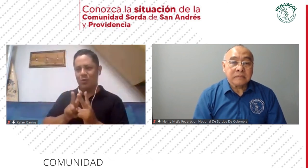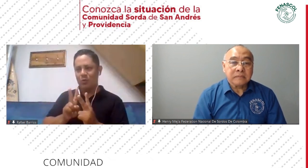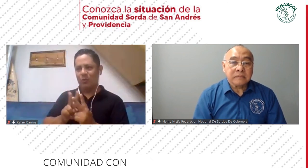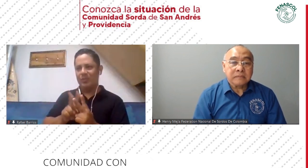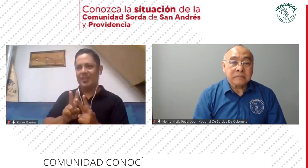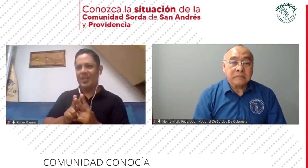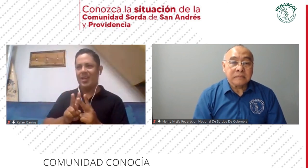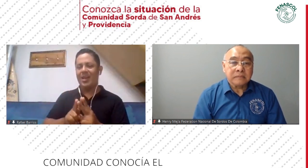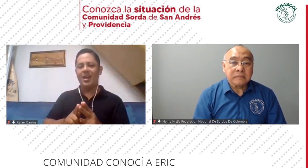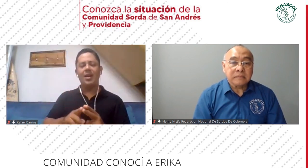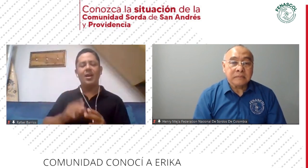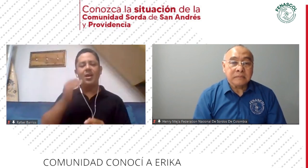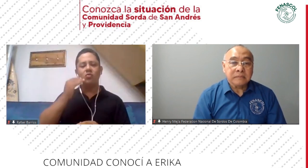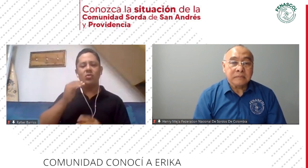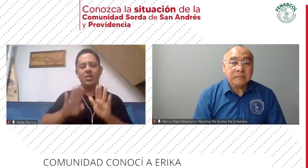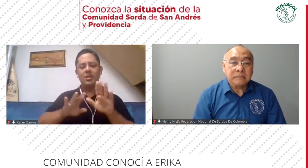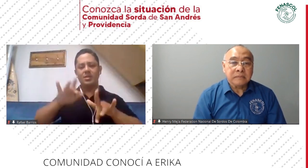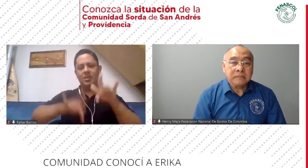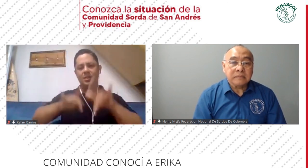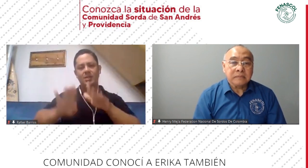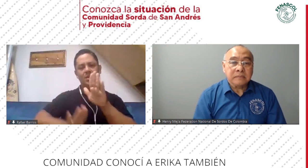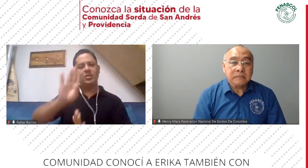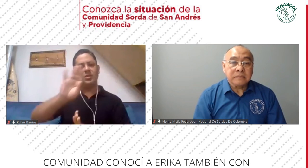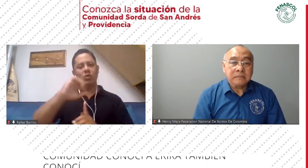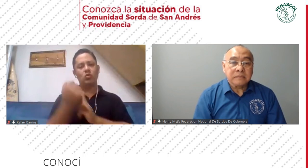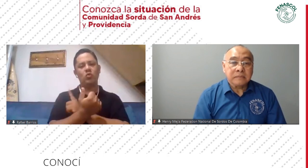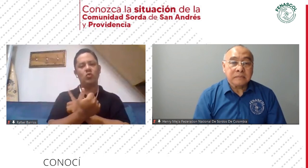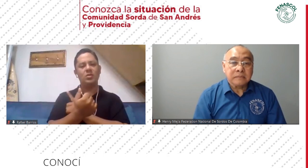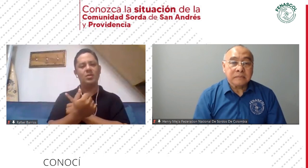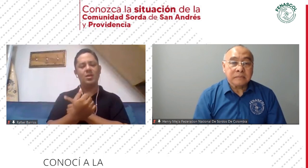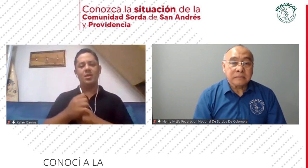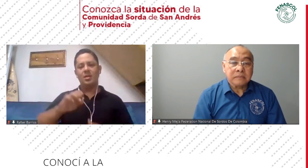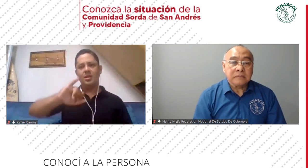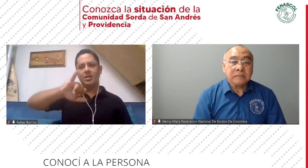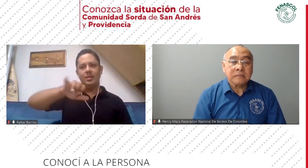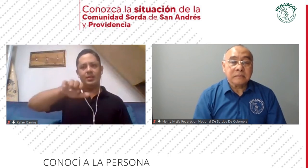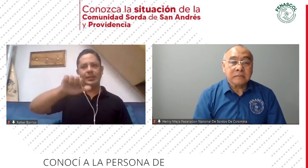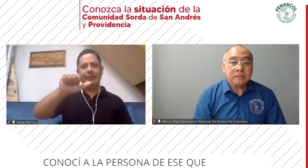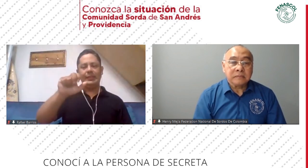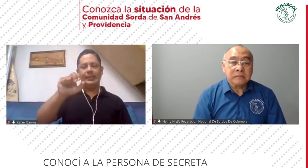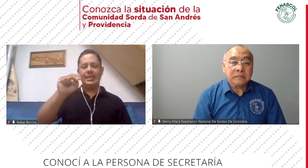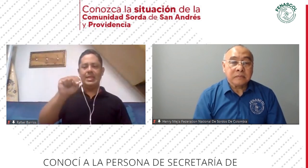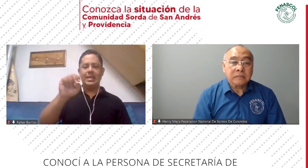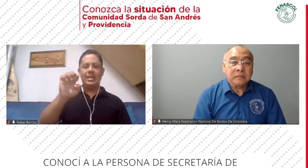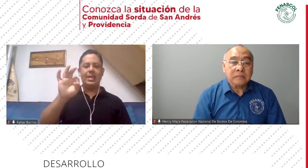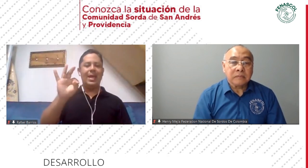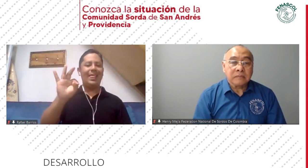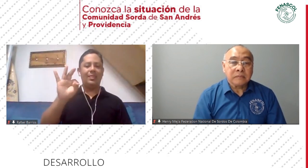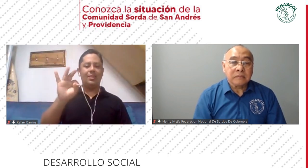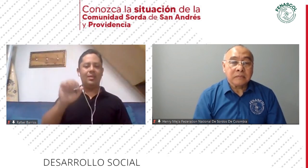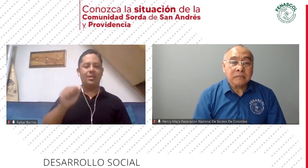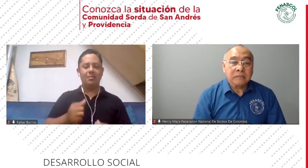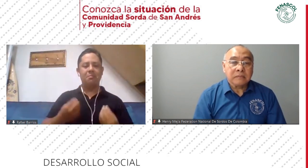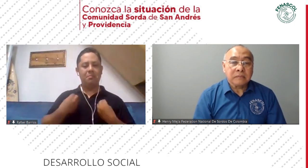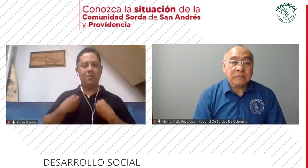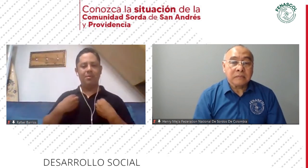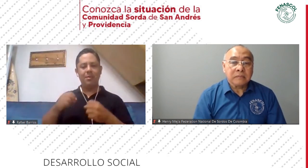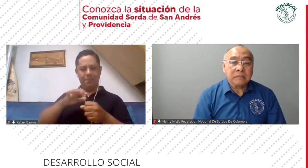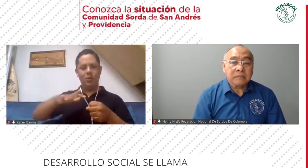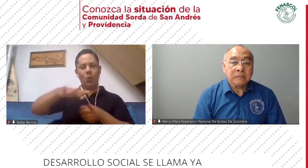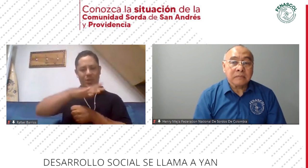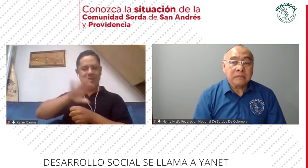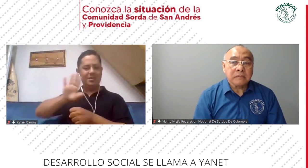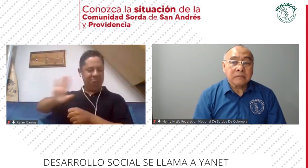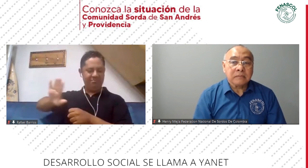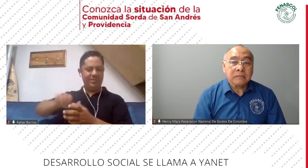conocía a erika y también conocí a la persona de secretaria de desarrollo social se llama